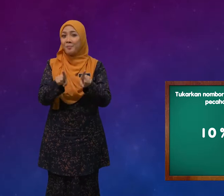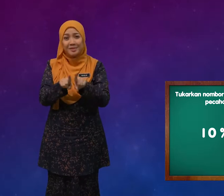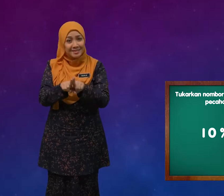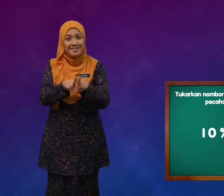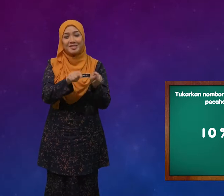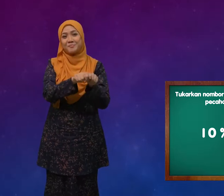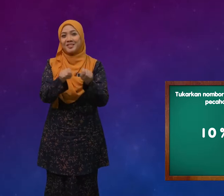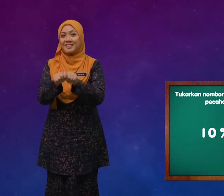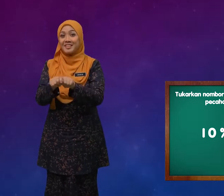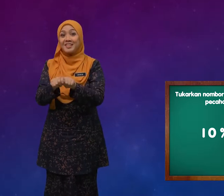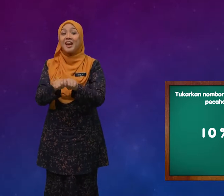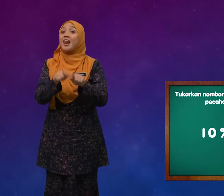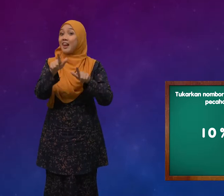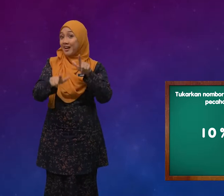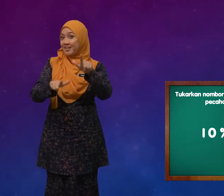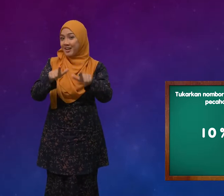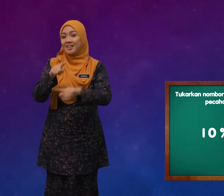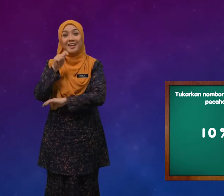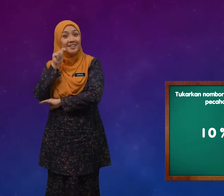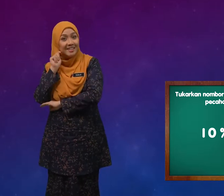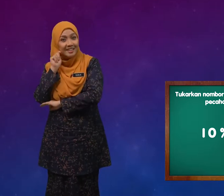Sama seperti langkah tadi.